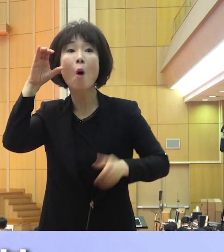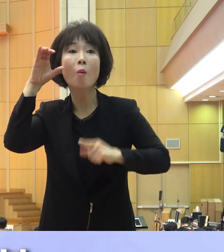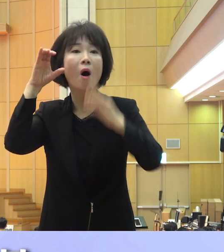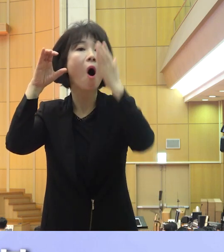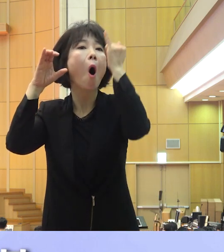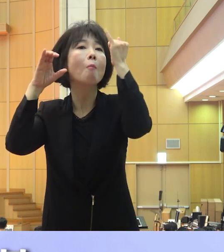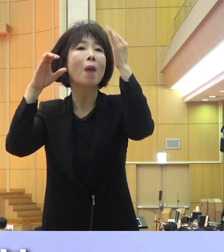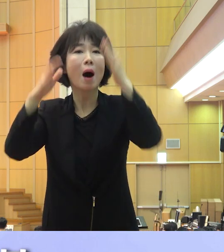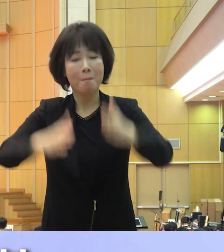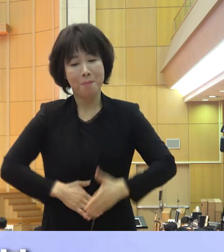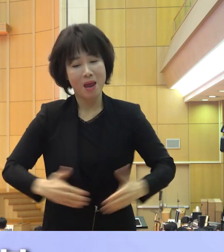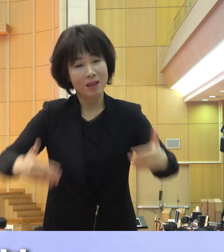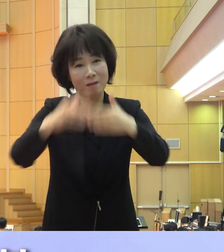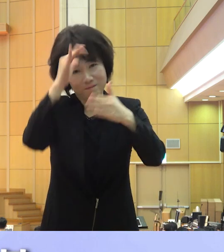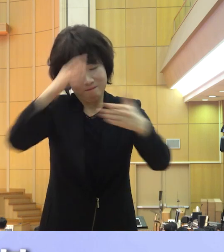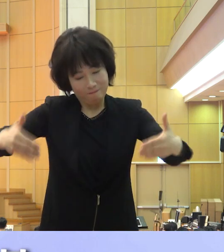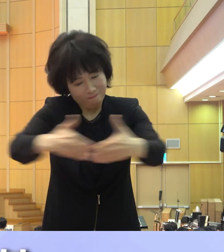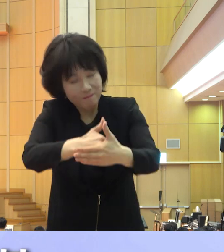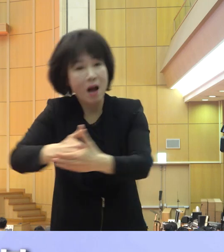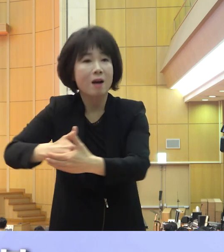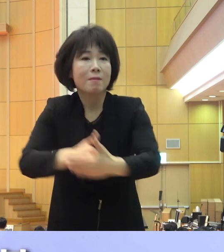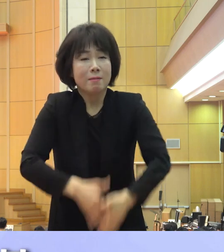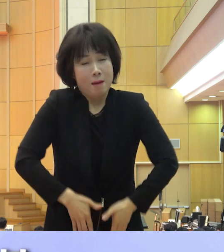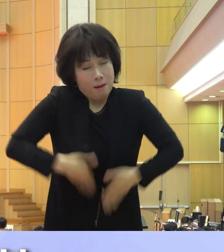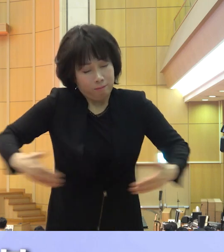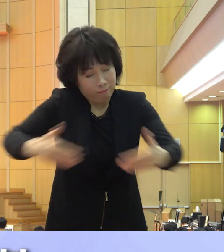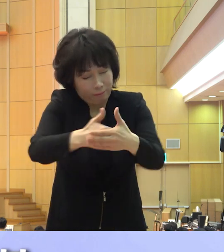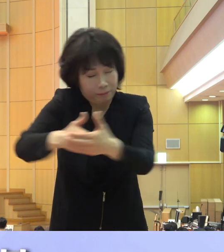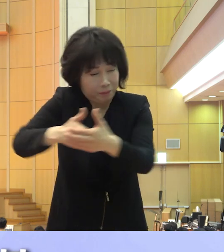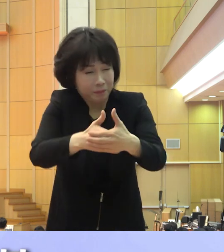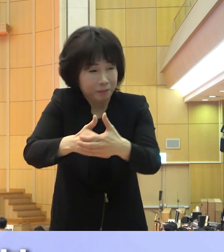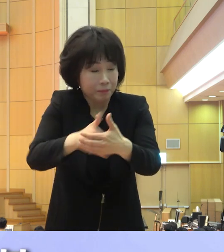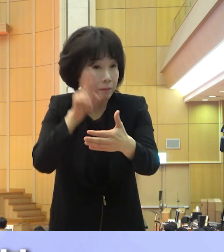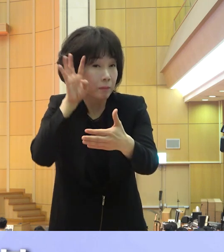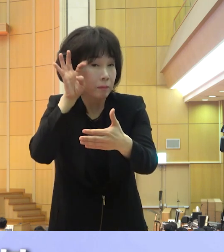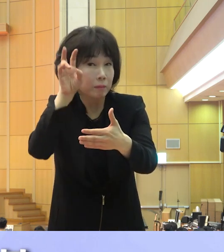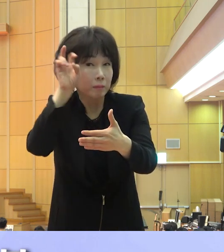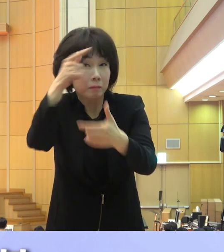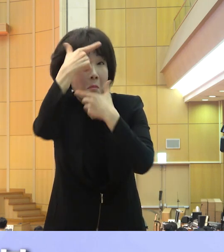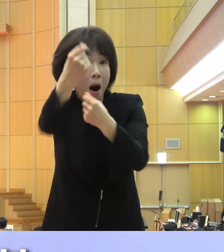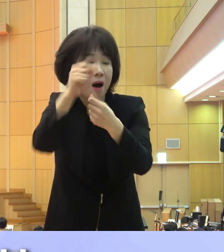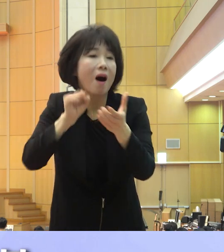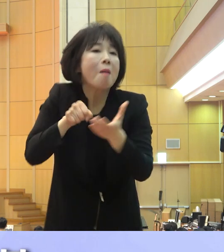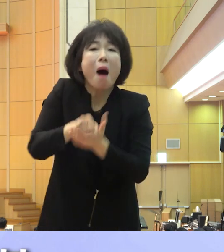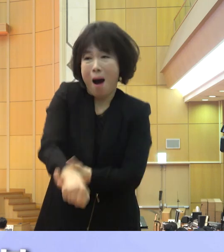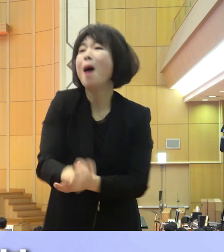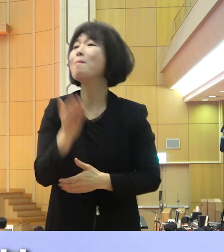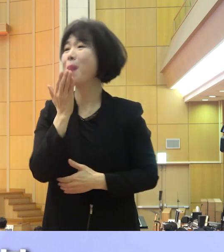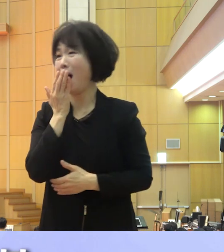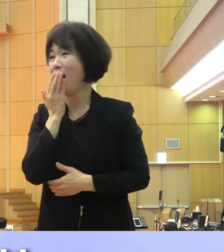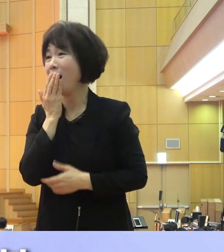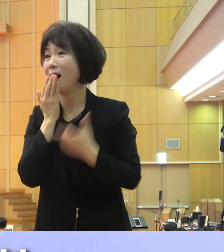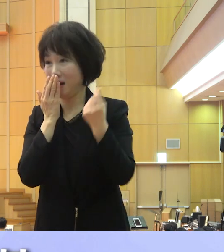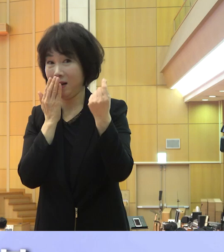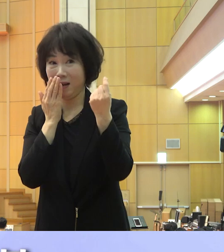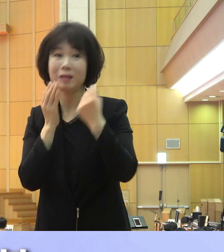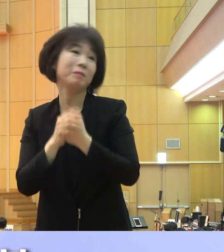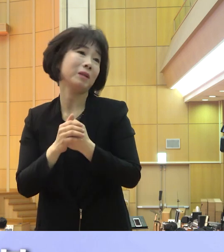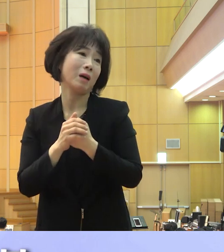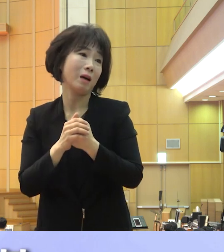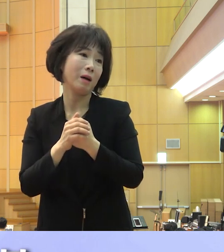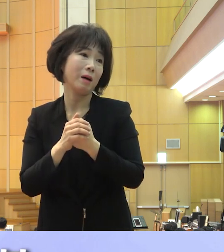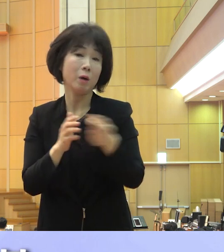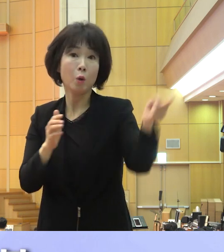속에 들어갔을 때 암탉이 품어주고 암탉이 품어줄 때 21일 만에 병아리로 태어나는 것입니다.